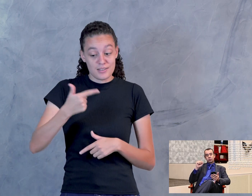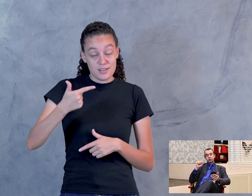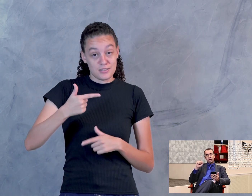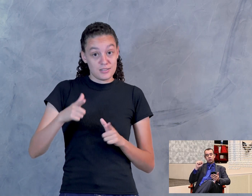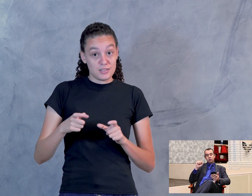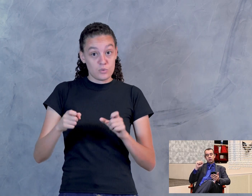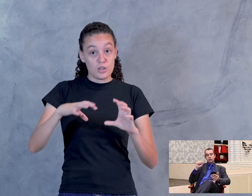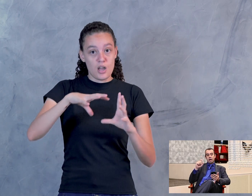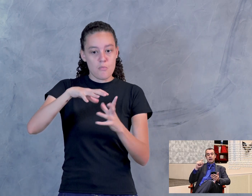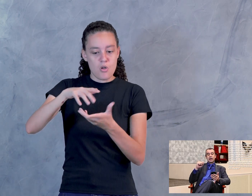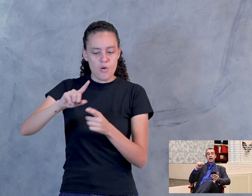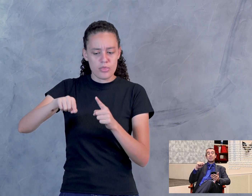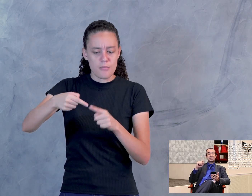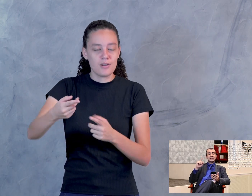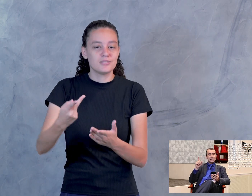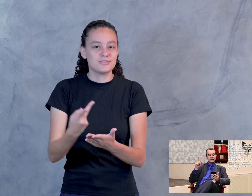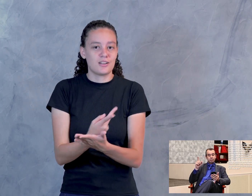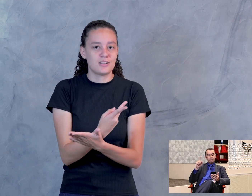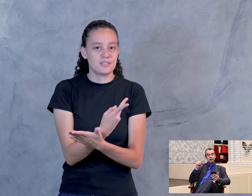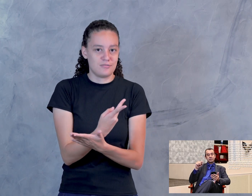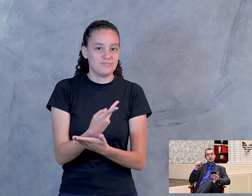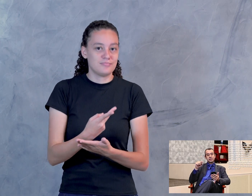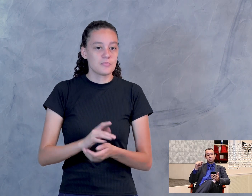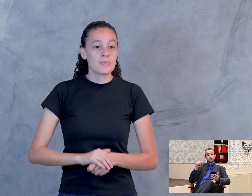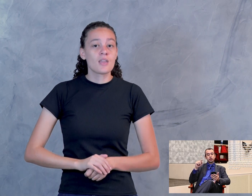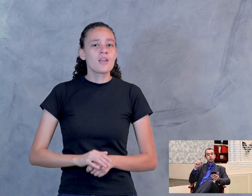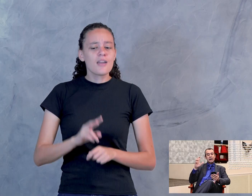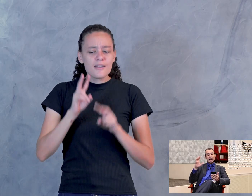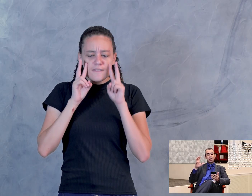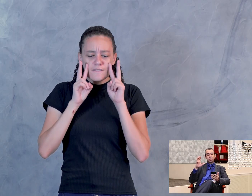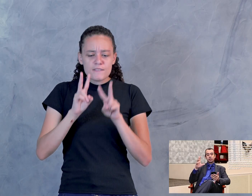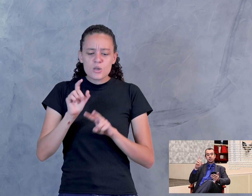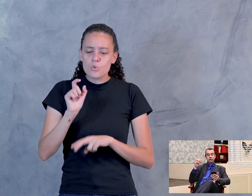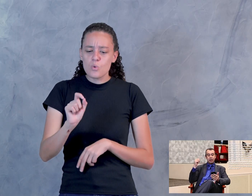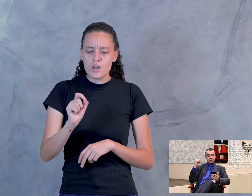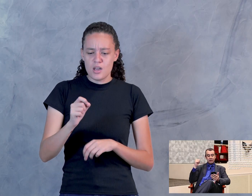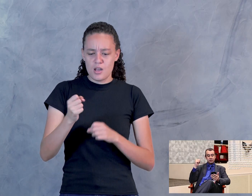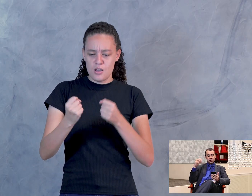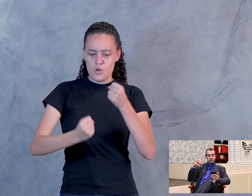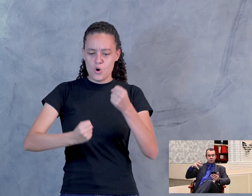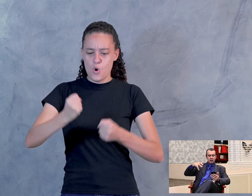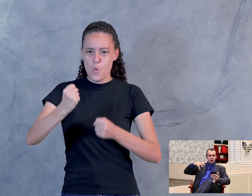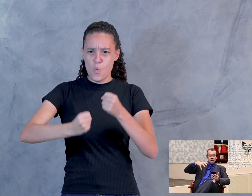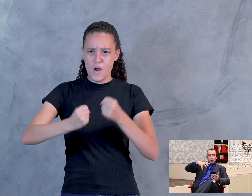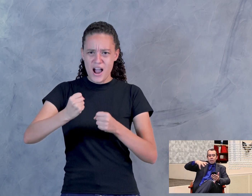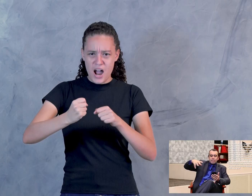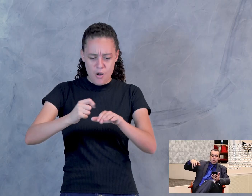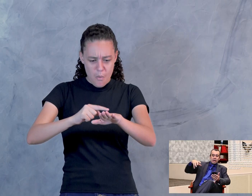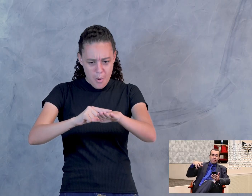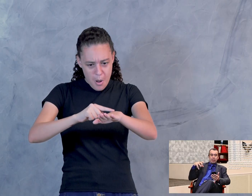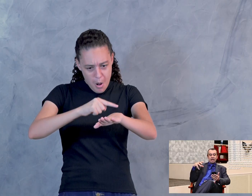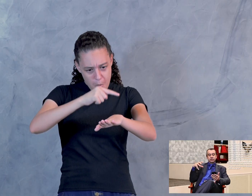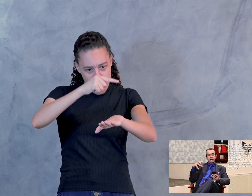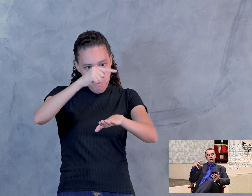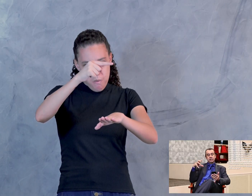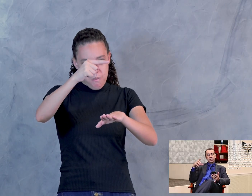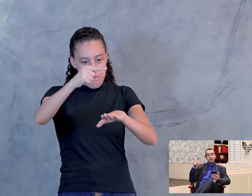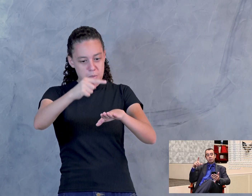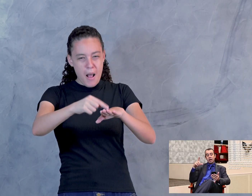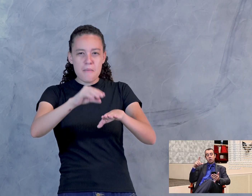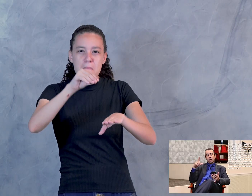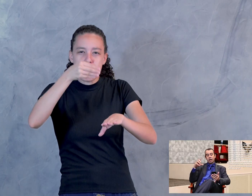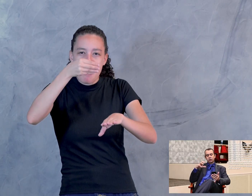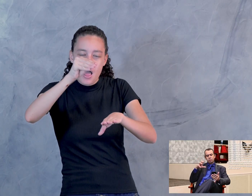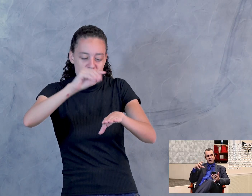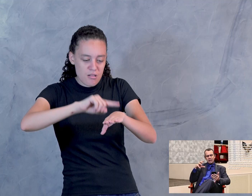Segunda Guerra Mundial. E era encabeçada pela visão de um carro que tinha na parte de cima uma bolha plástica que